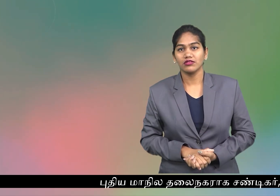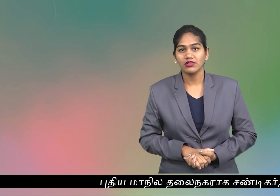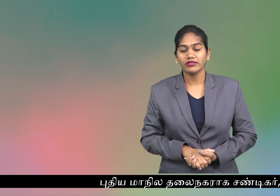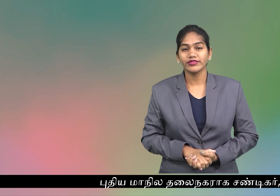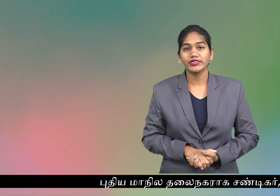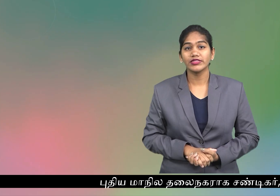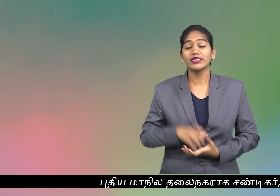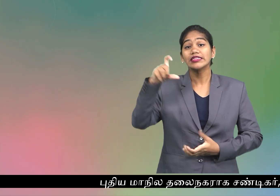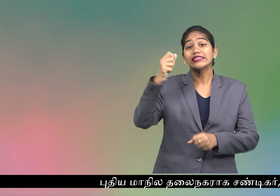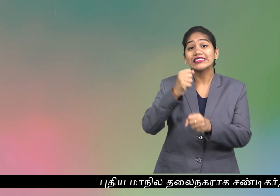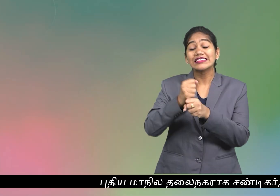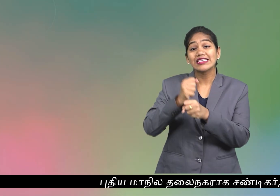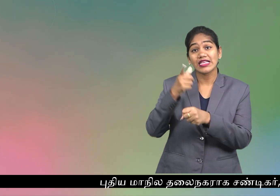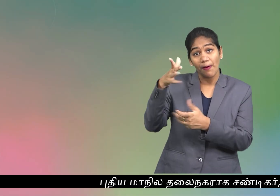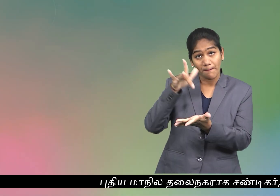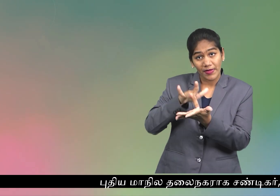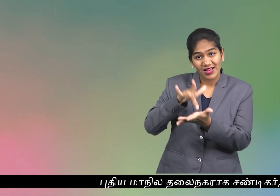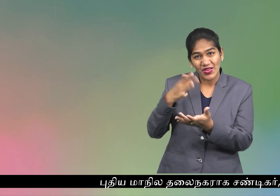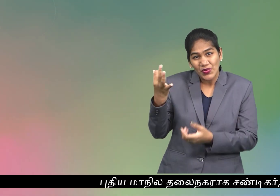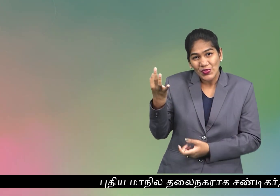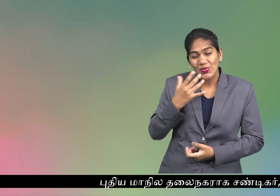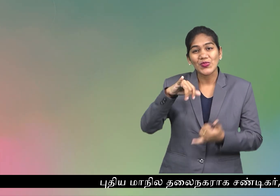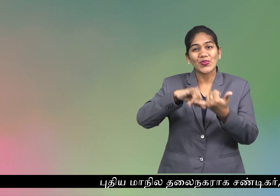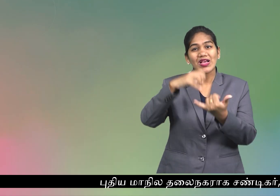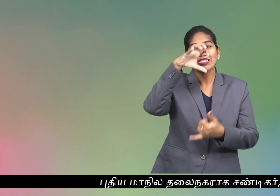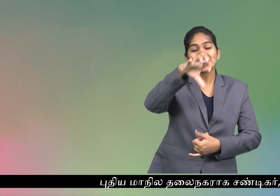புதிய மாநில தலைநகராக சண்டிகர்,